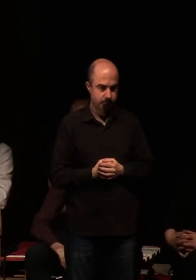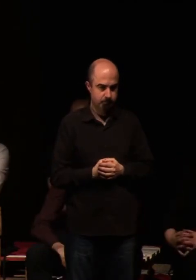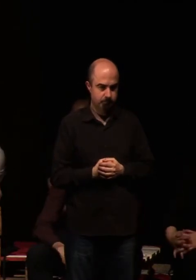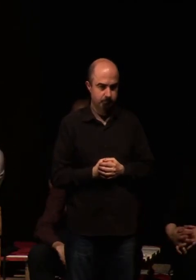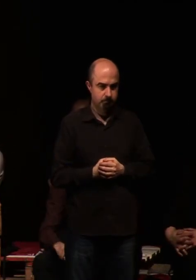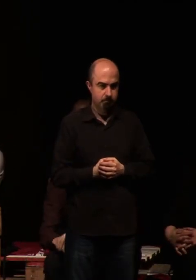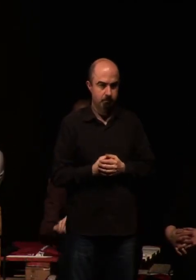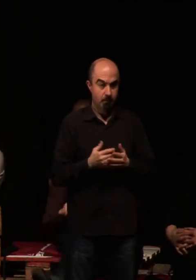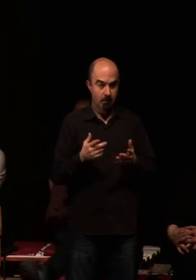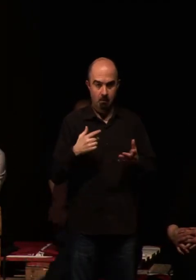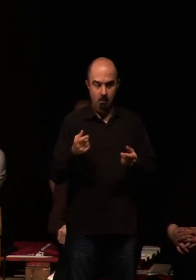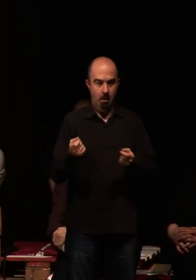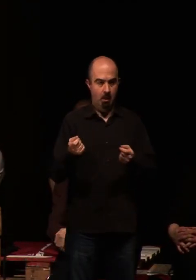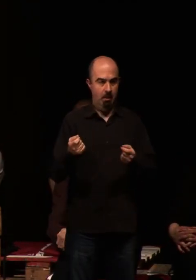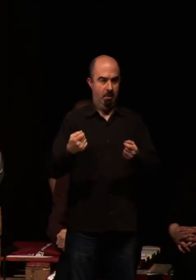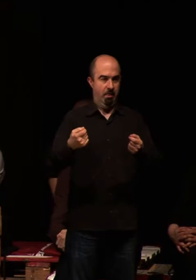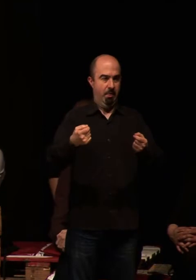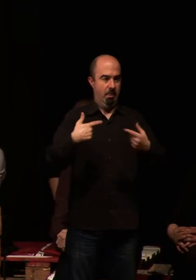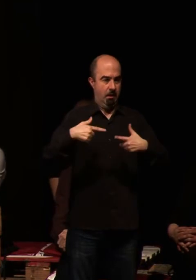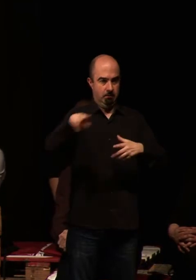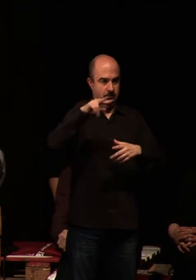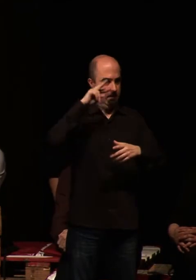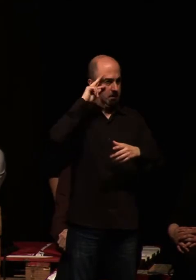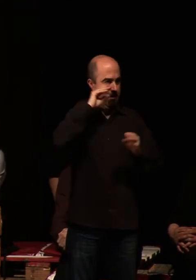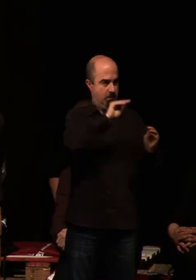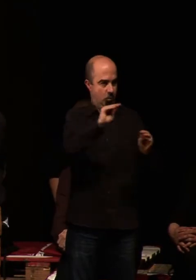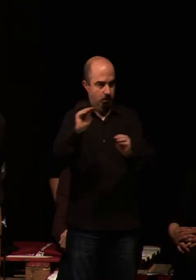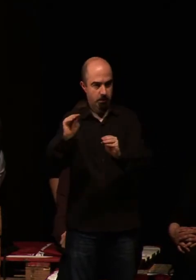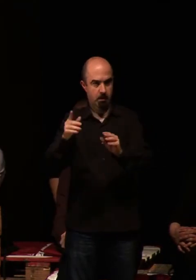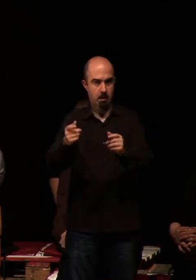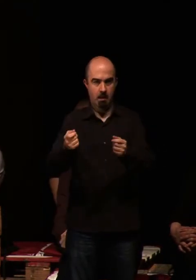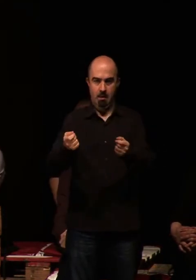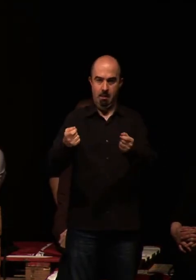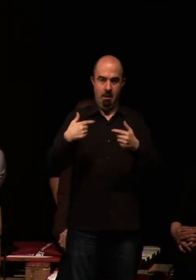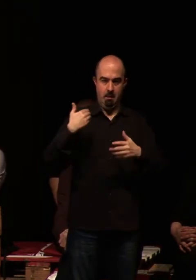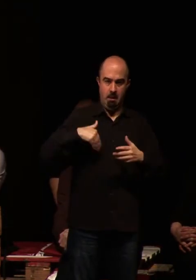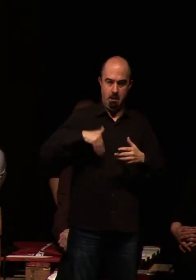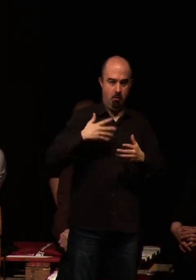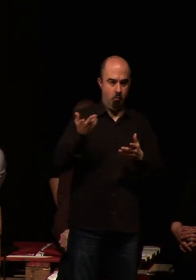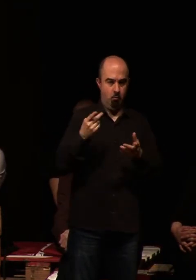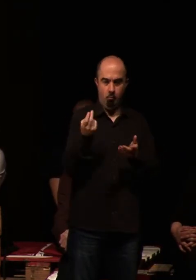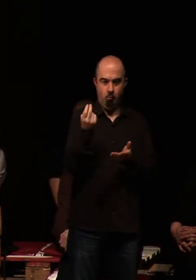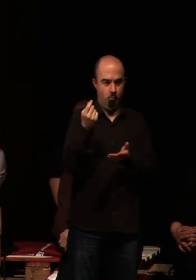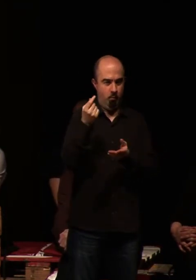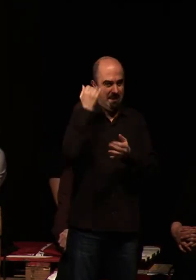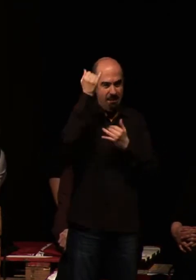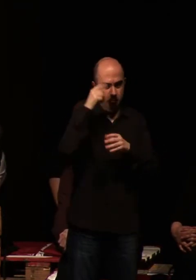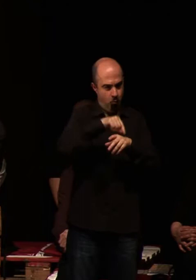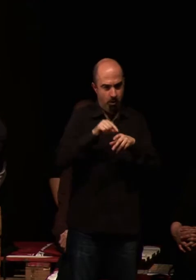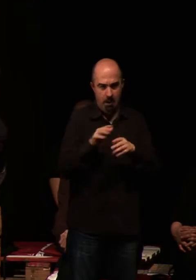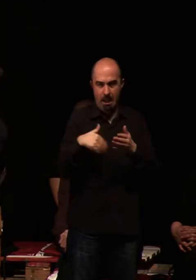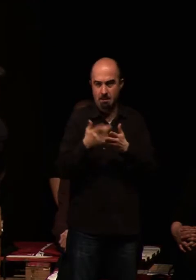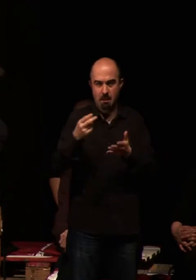Ens heu traslladat les vostres experiències, ens heu traslladat el vostre capital polític, fins i tot hi ha qui ens ha